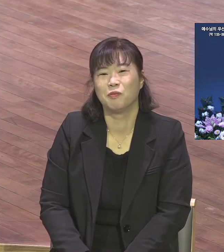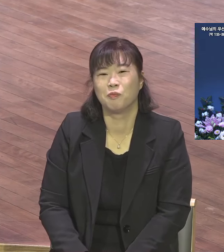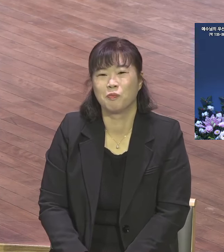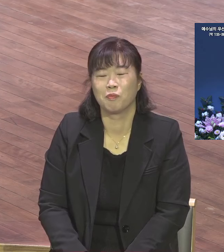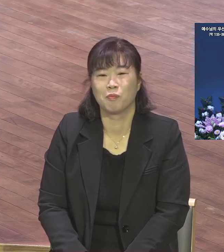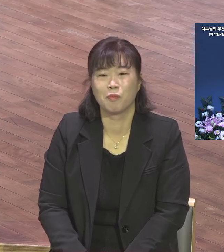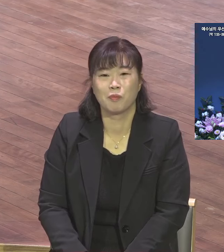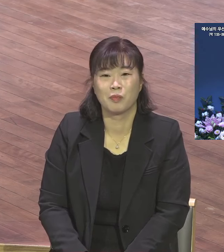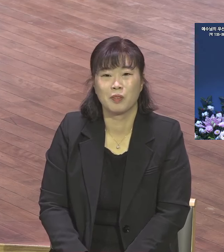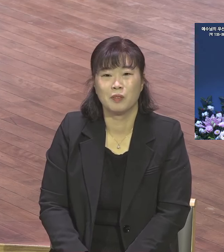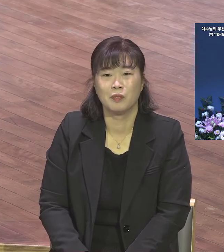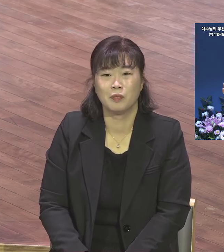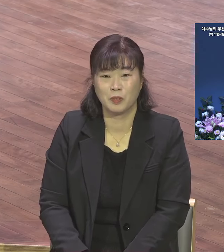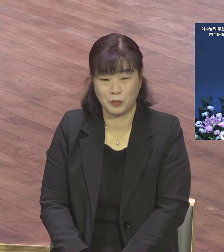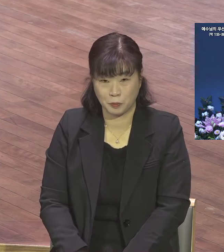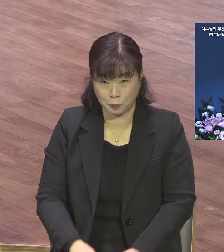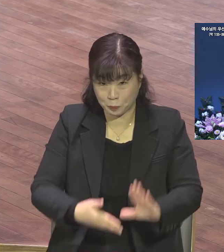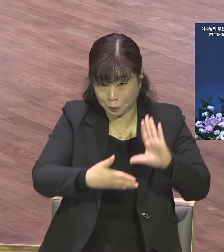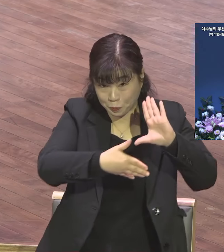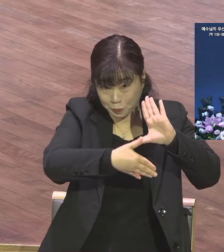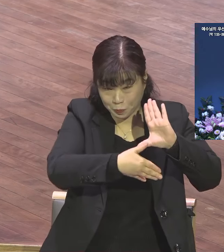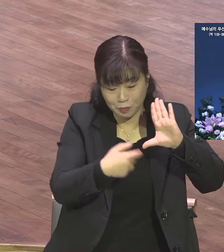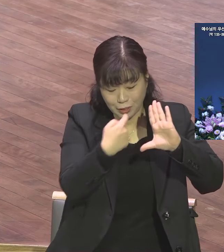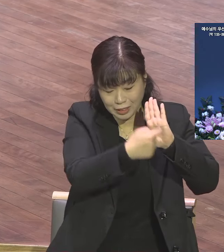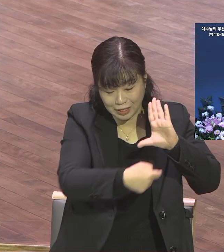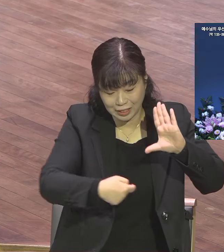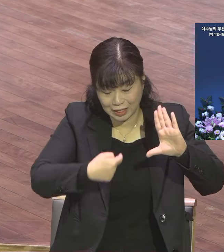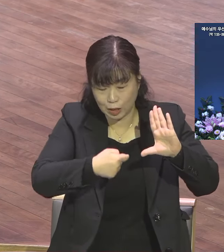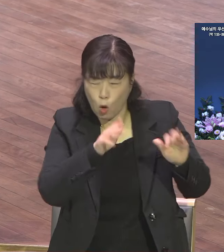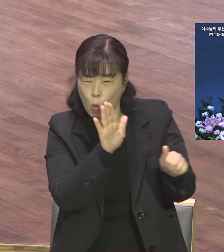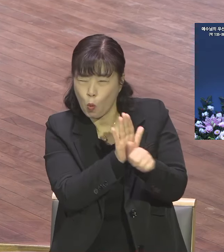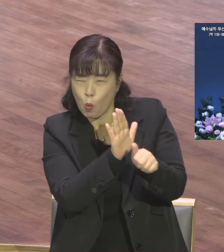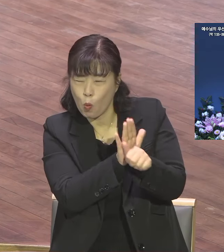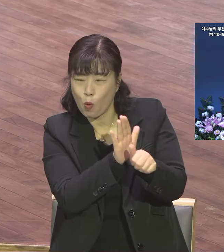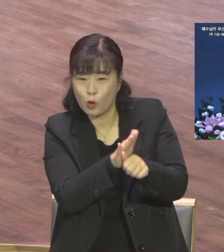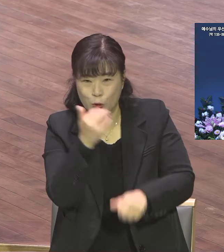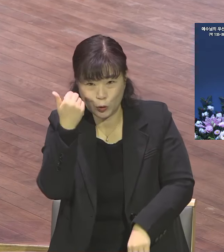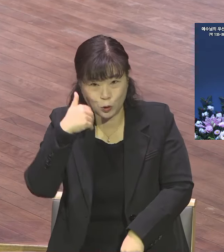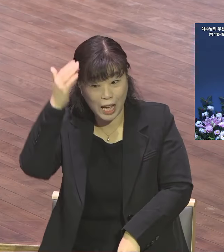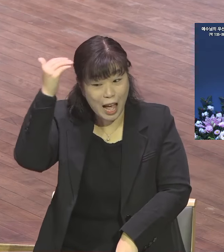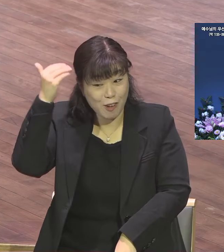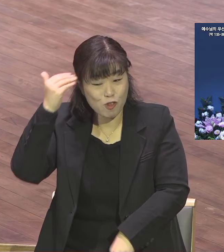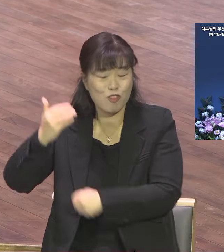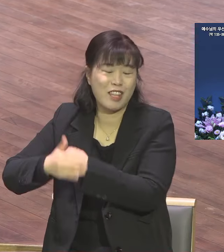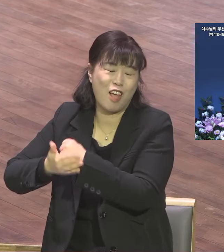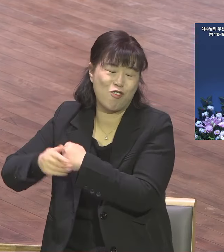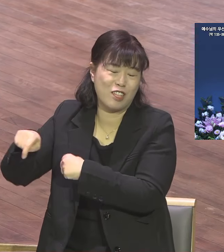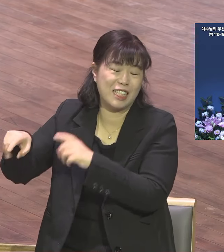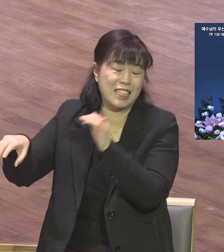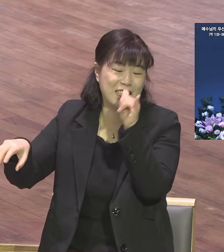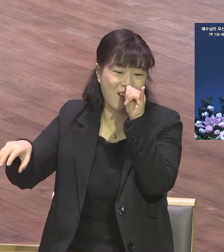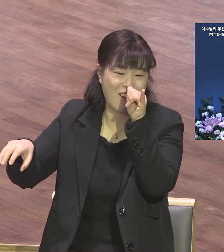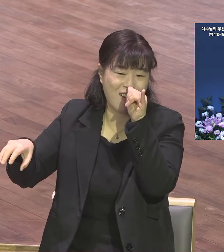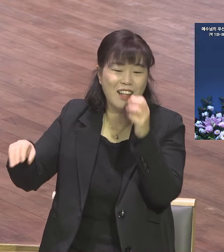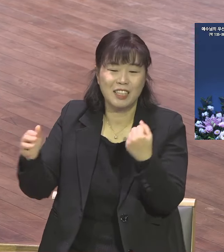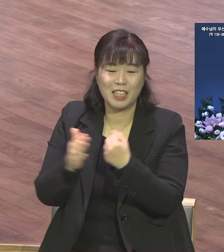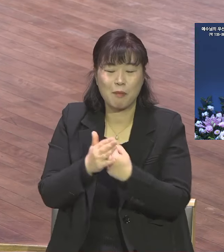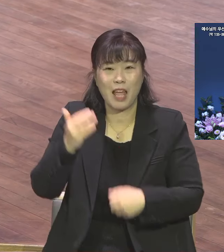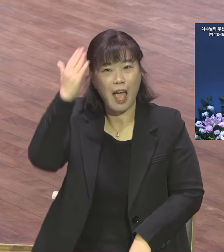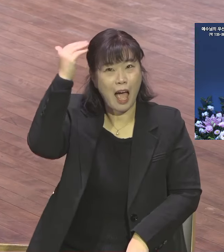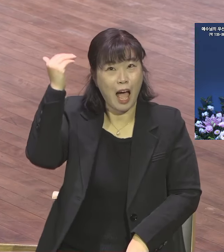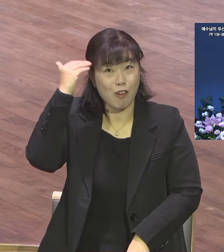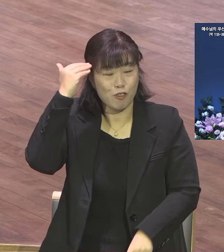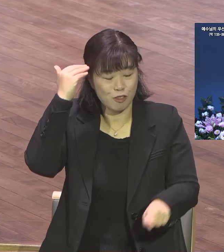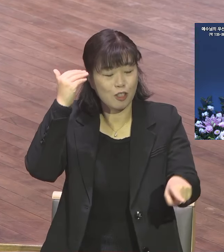오면 그 대구에다가 모셔다가 40일 동안 집중교육해요. 우리 여기 뭐